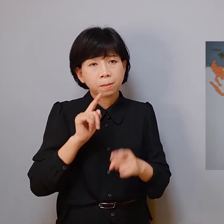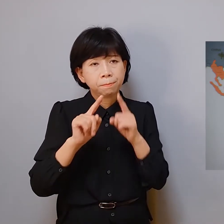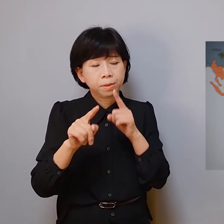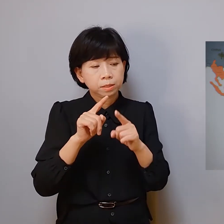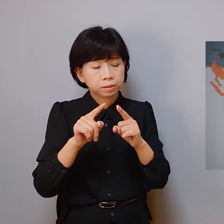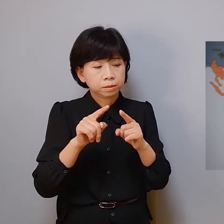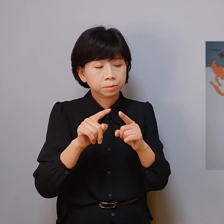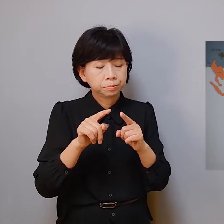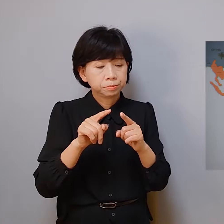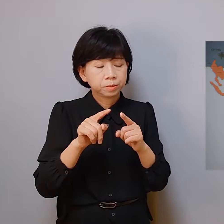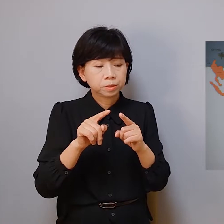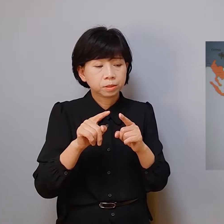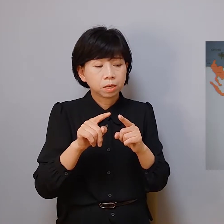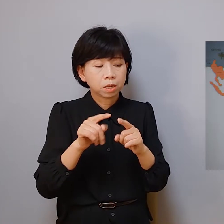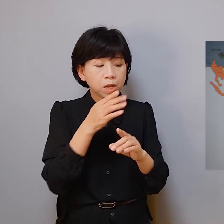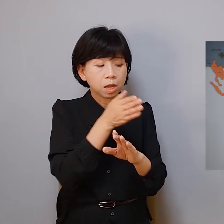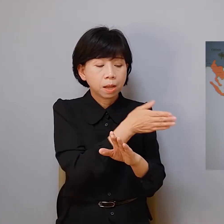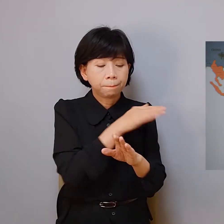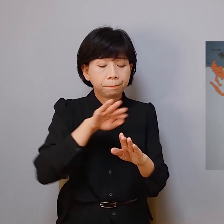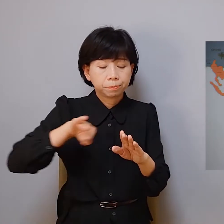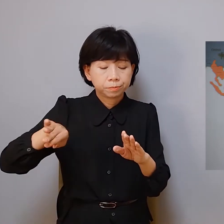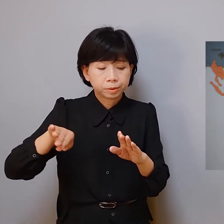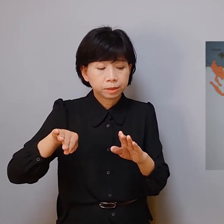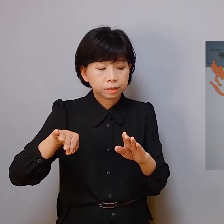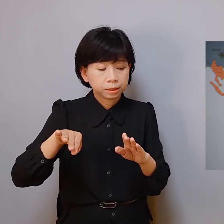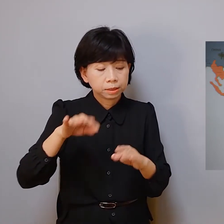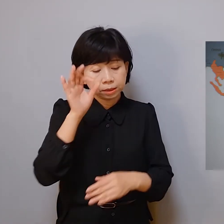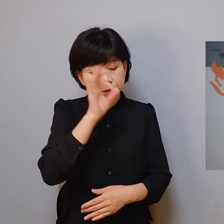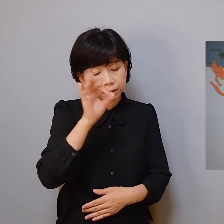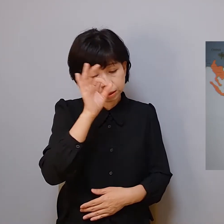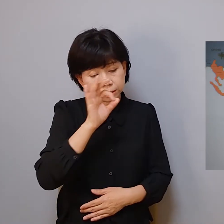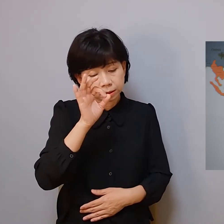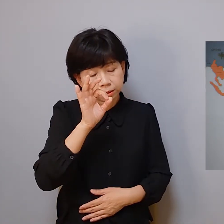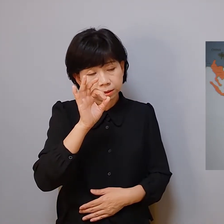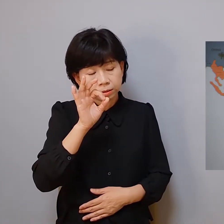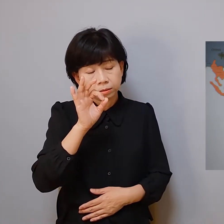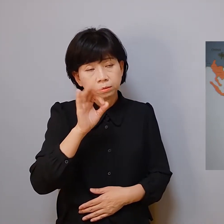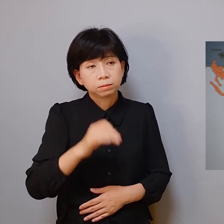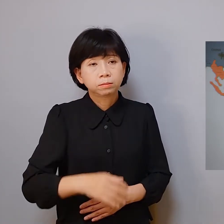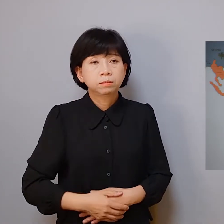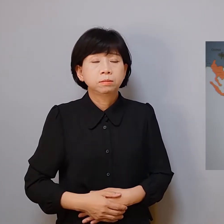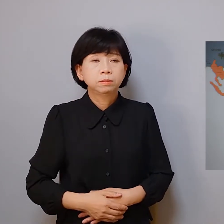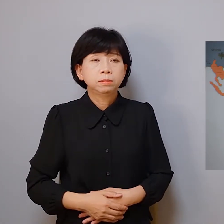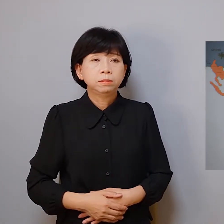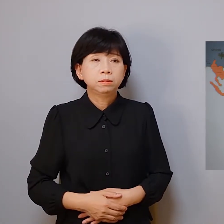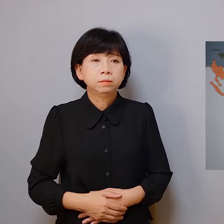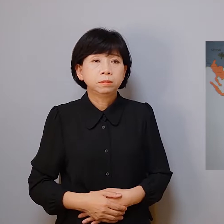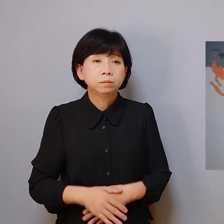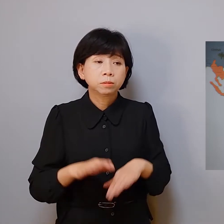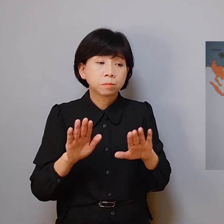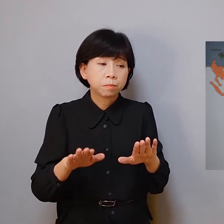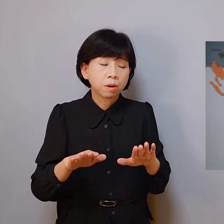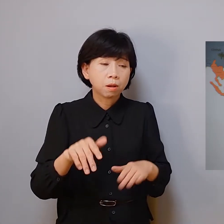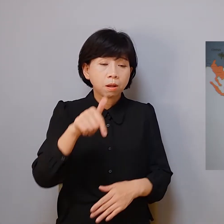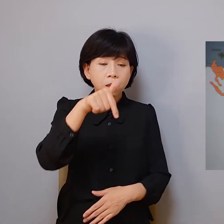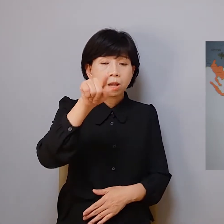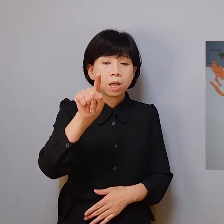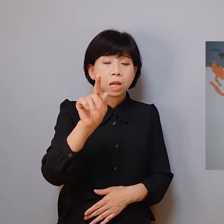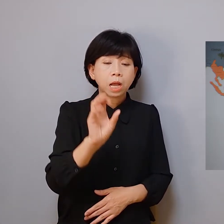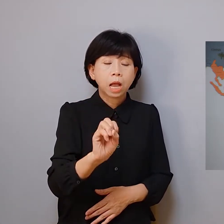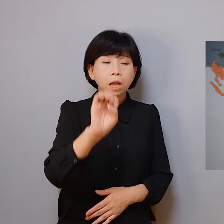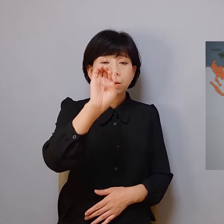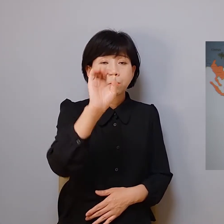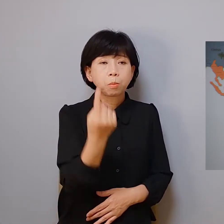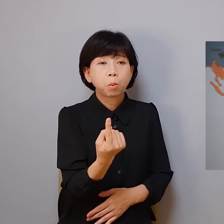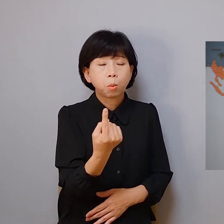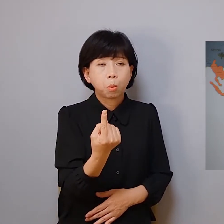말씀을 앞뒤 문맥을 봐서 한번 찾아보는 게 필요합니다. 여기서는요,